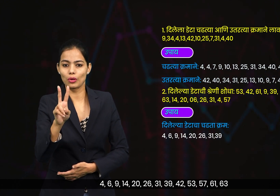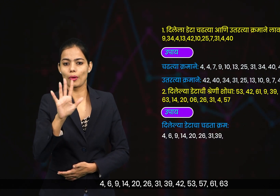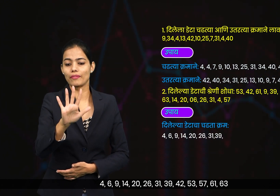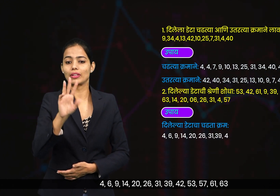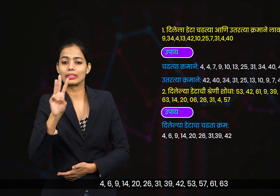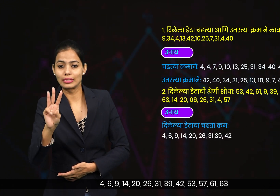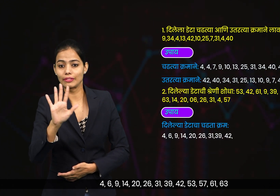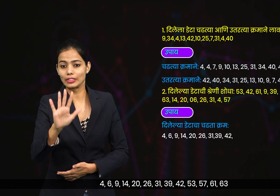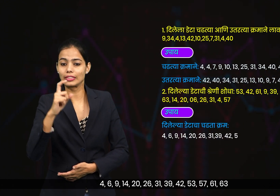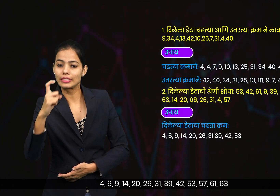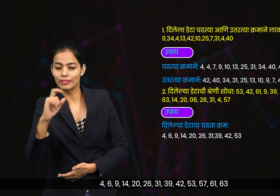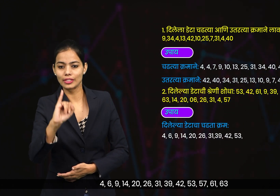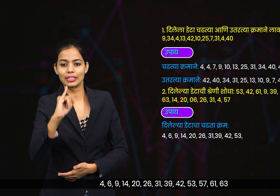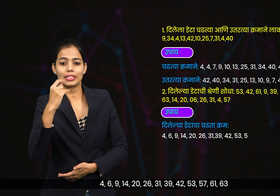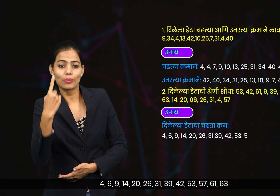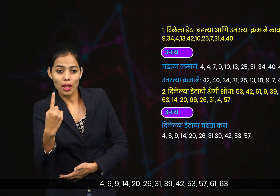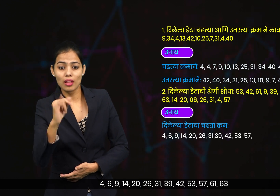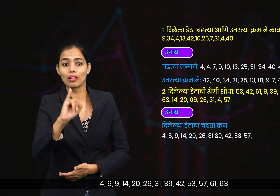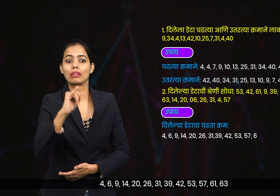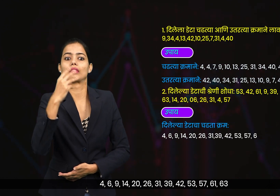53, 57, 61, 63।